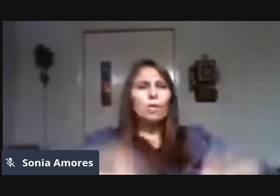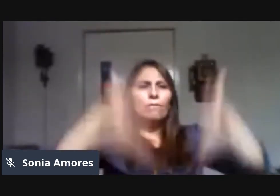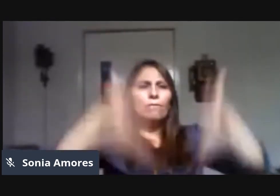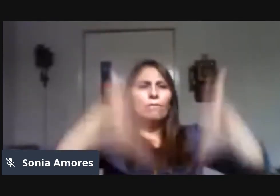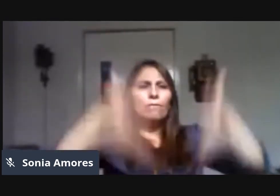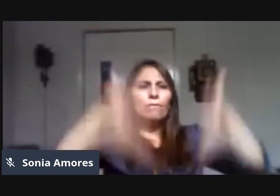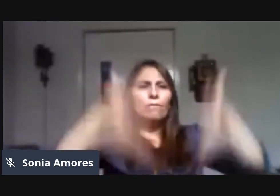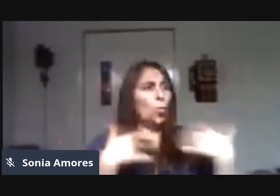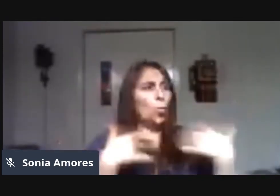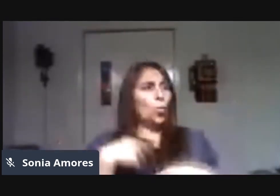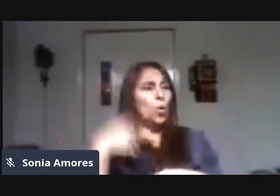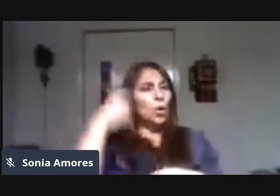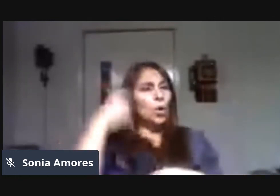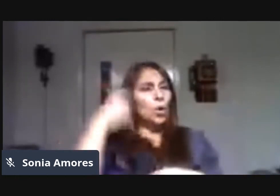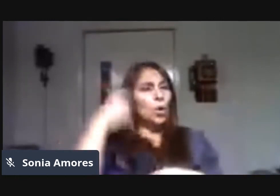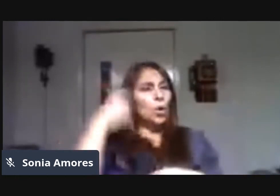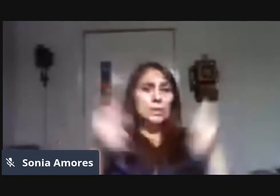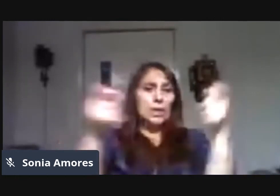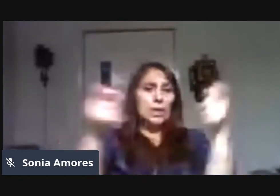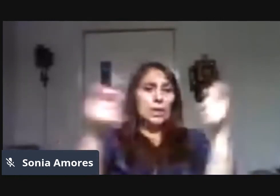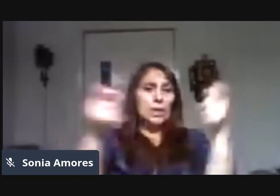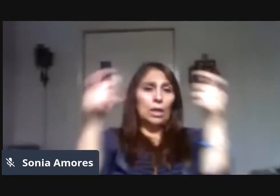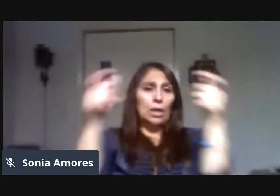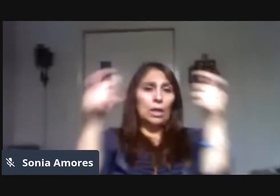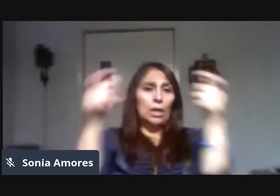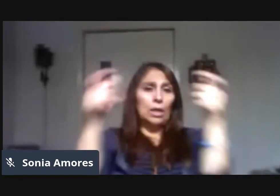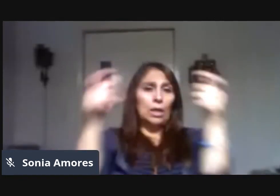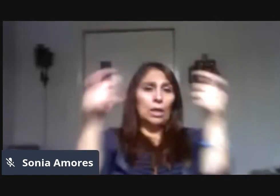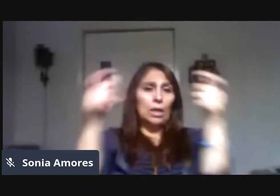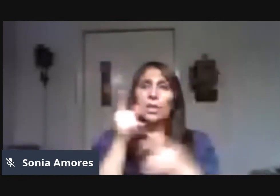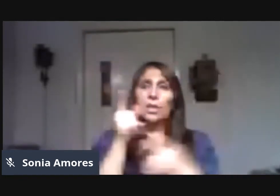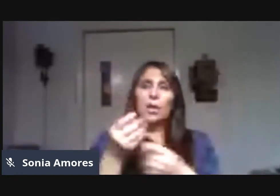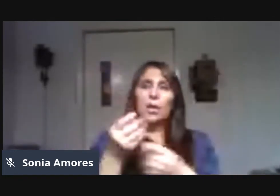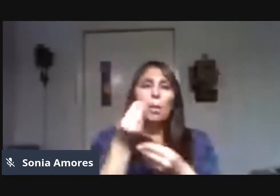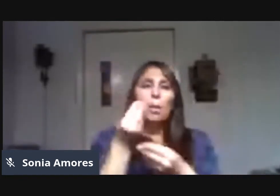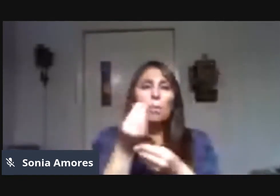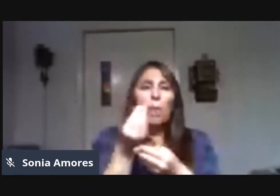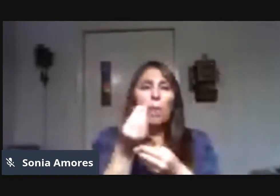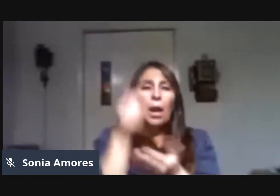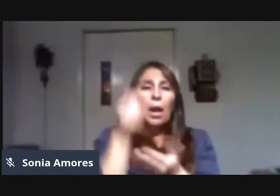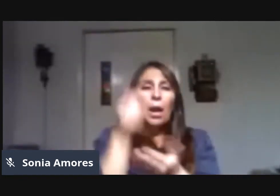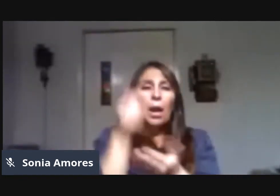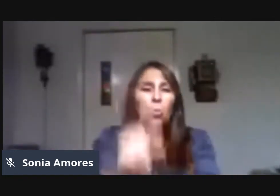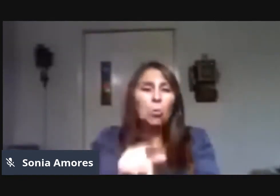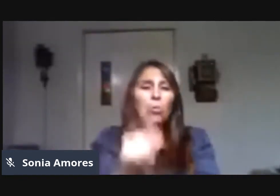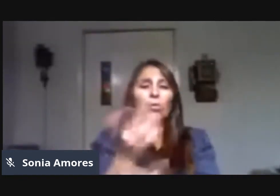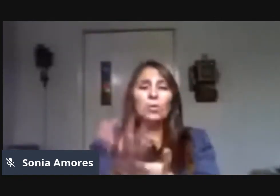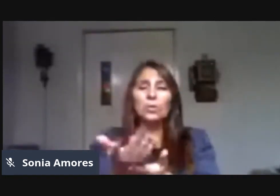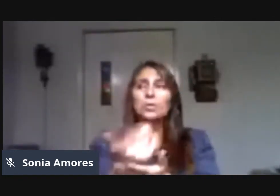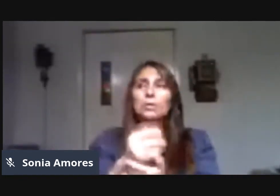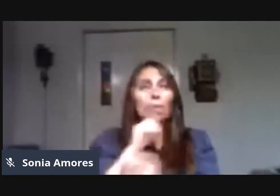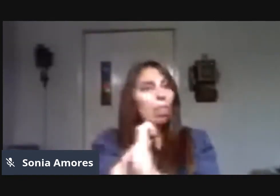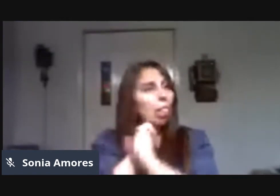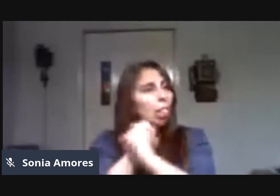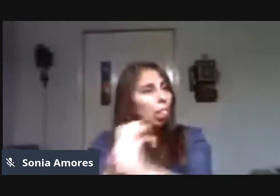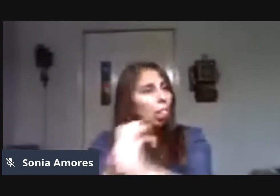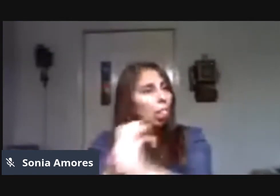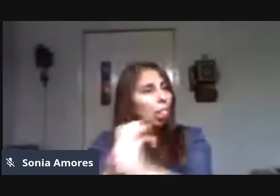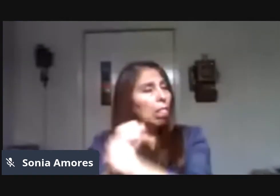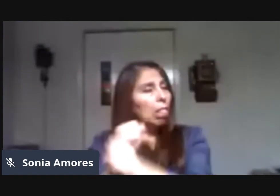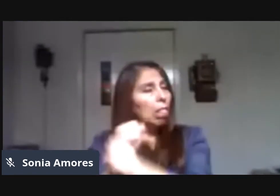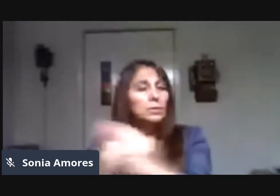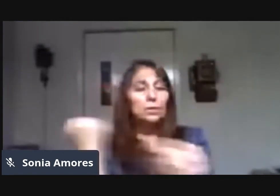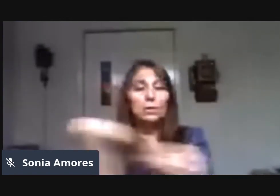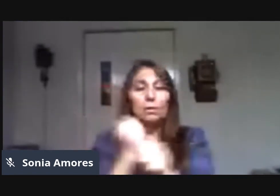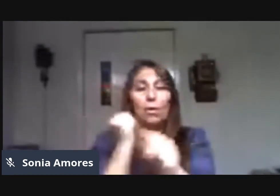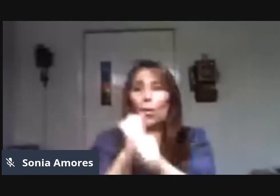senadores, familias de senadores que esclavizan, la nueva esclavitud en la modernidad del trabajador